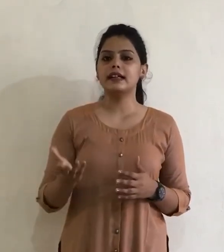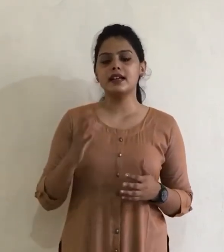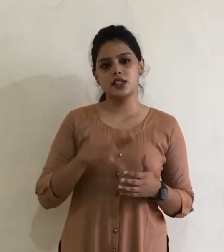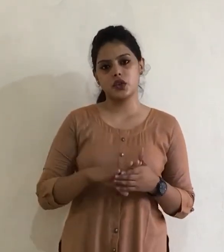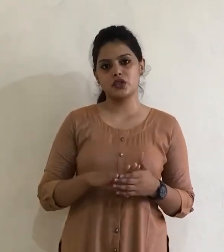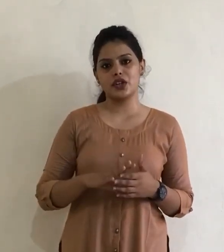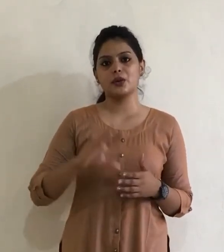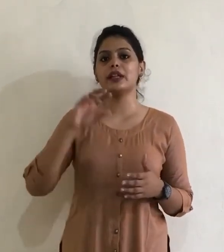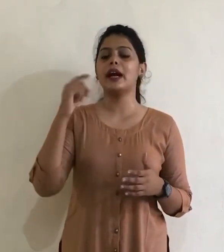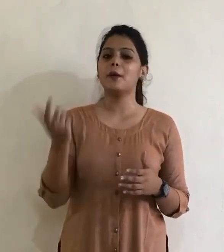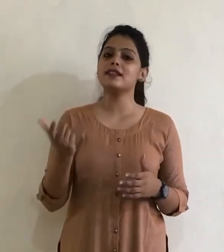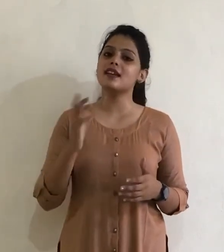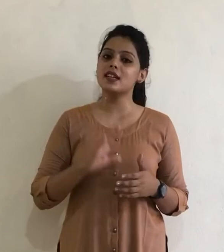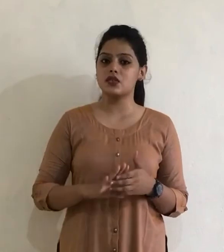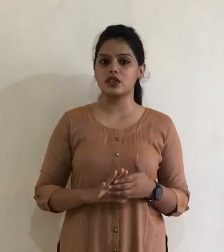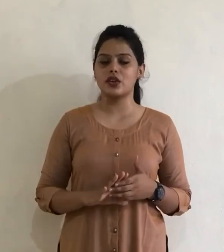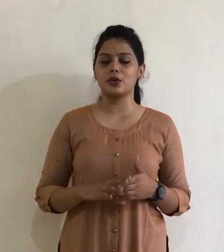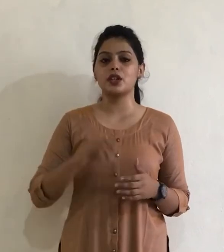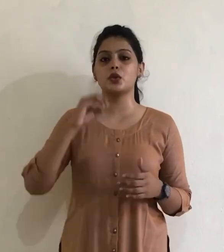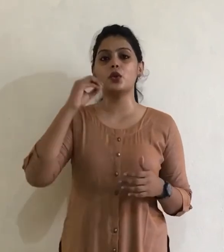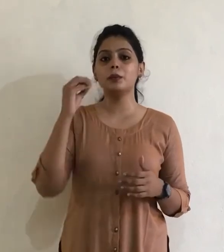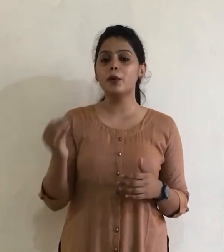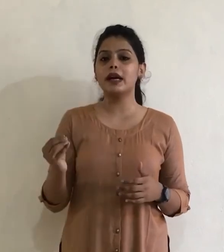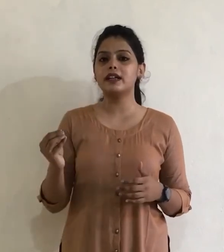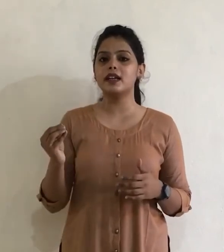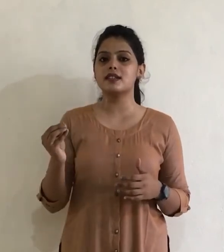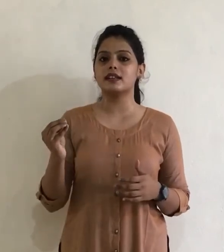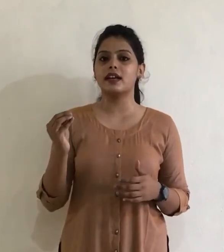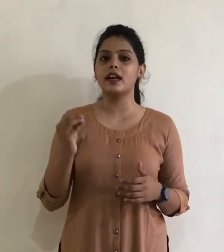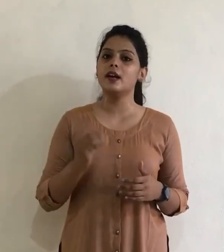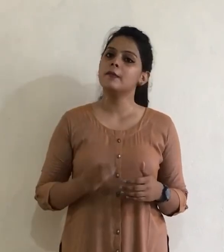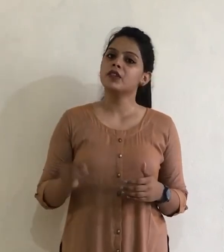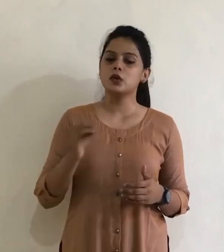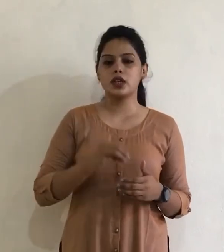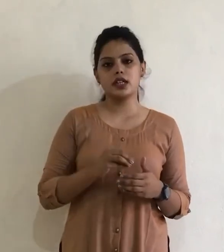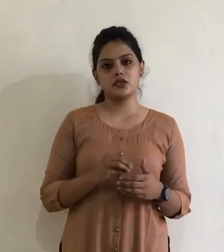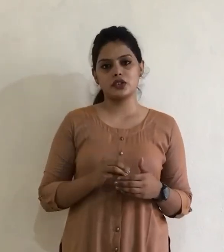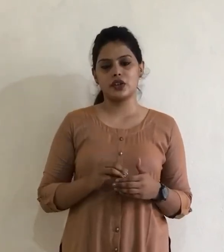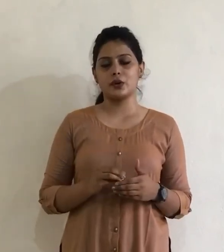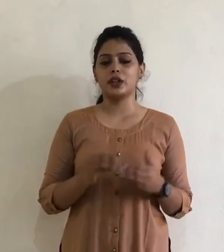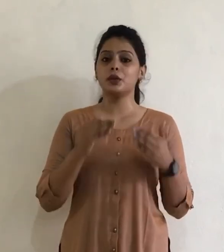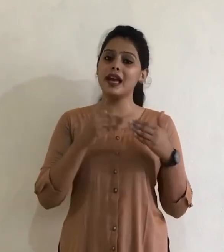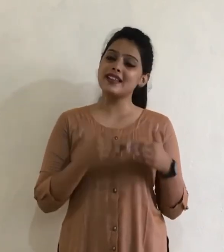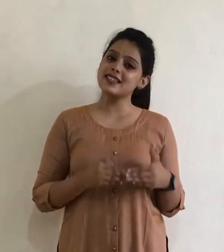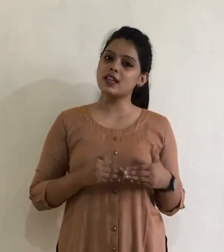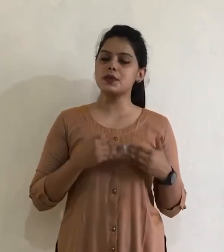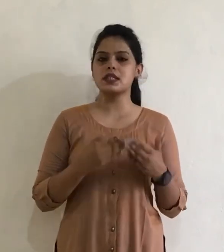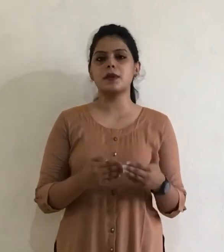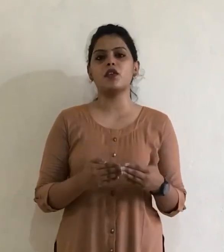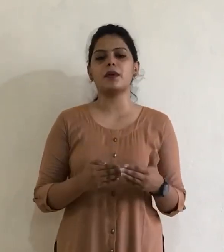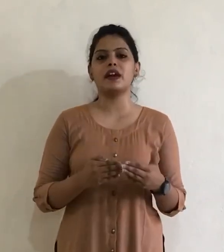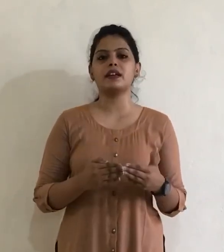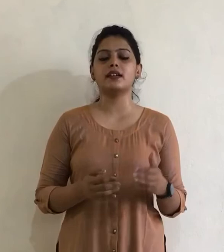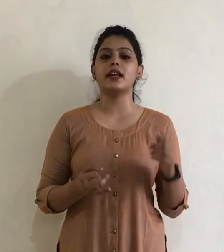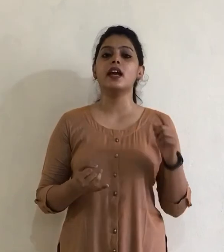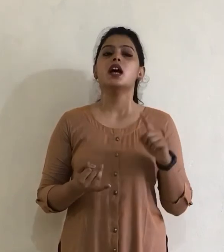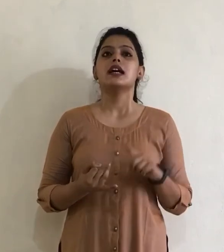का restructuring होता है, advance का restructuring होता है, जो loan provide किया जाता है उसका restructuring होता है. तो ऐसी services भी वो provide करते हैं.